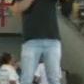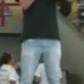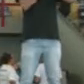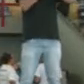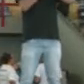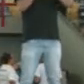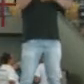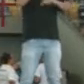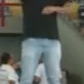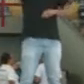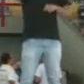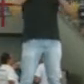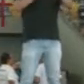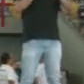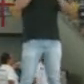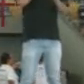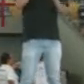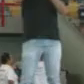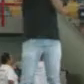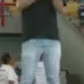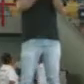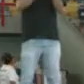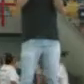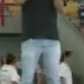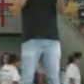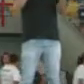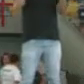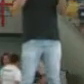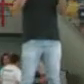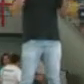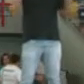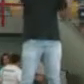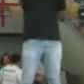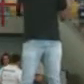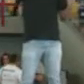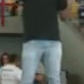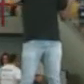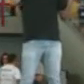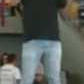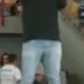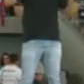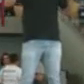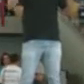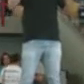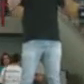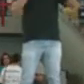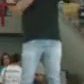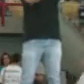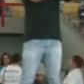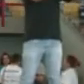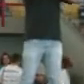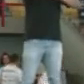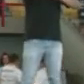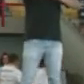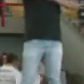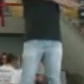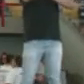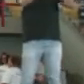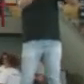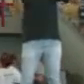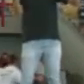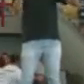tem peso hoje. O Enem colocou a redação num nível que ela pode te colocar para dentro ou para fora das vagas.